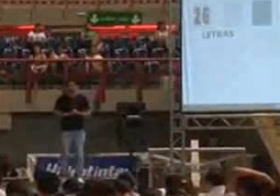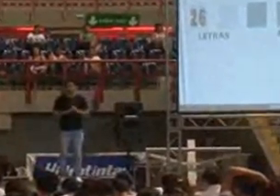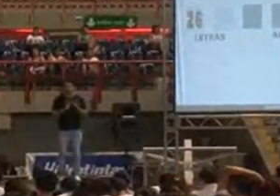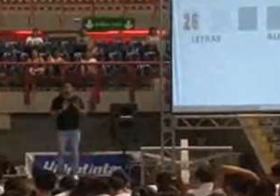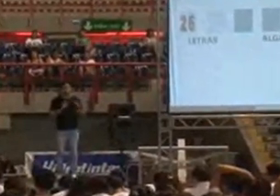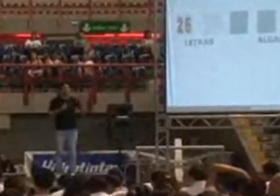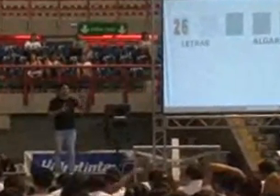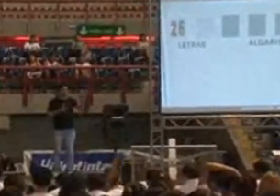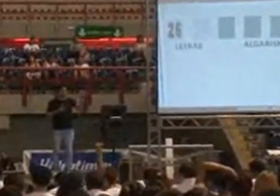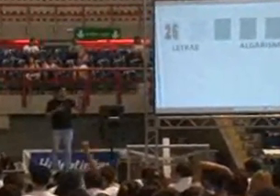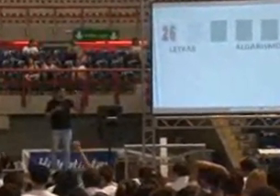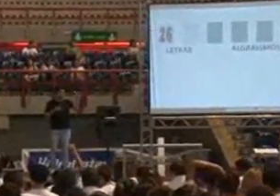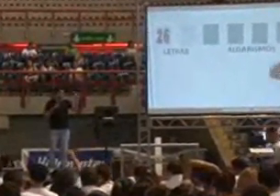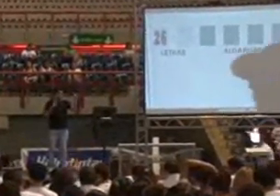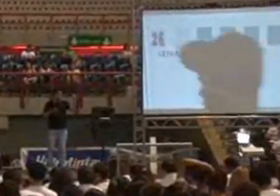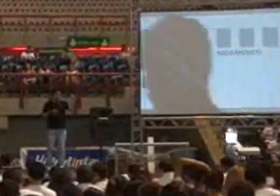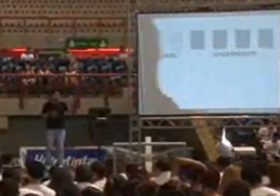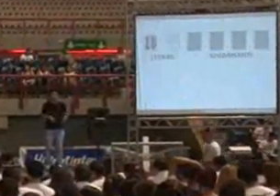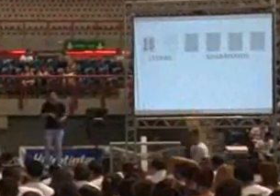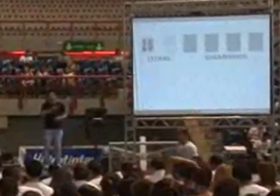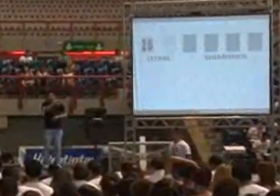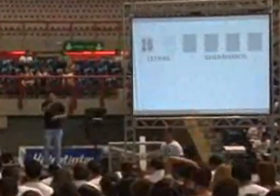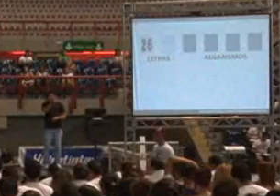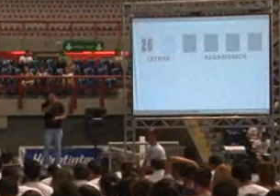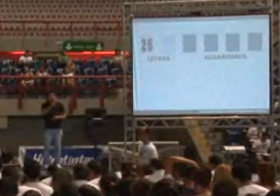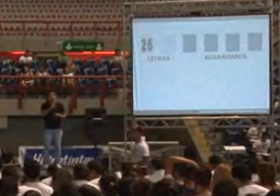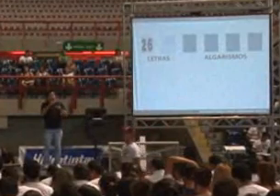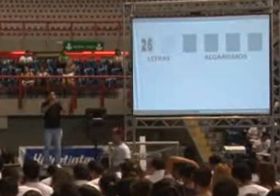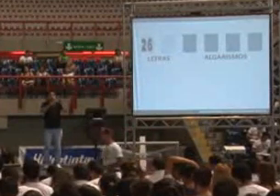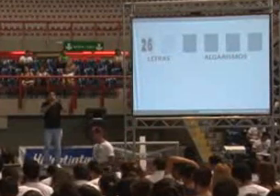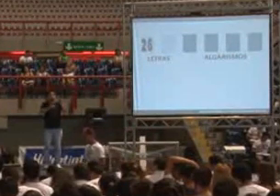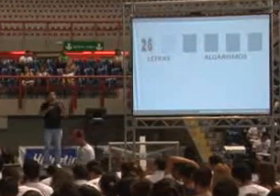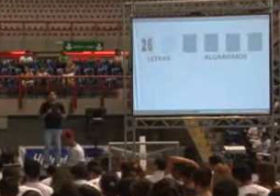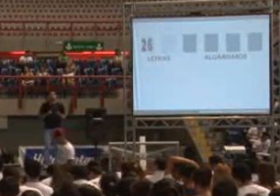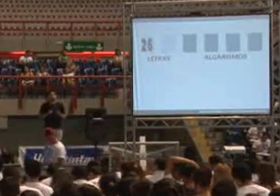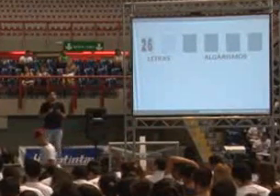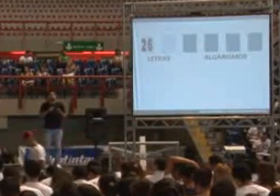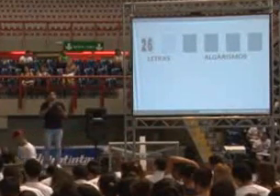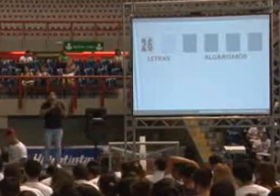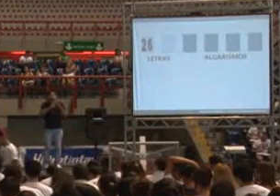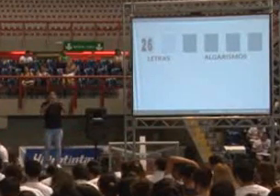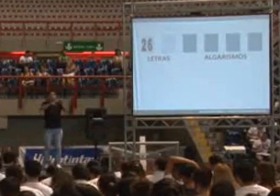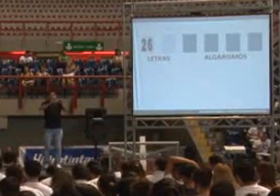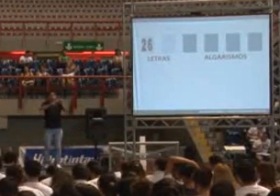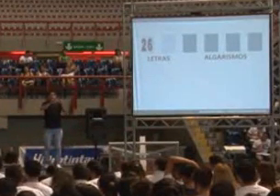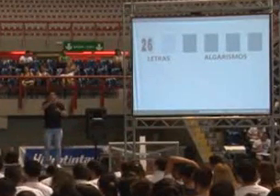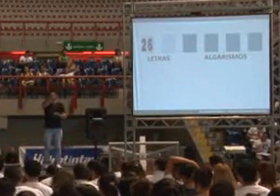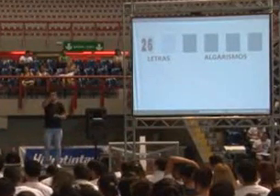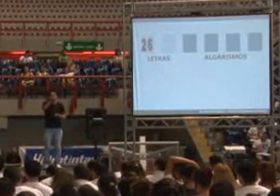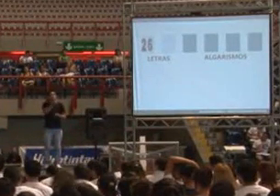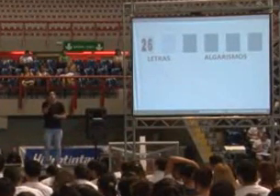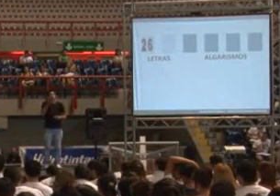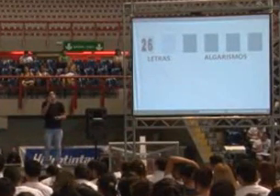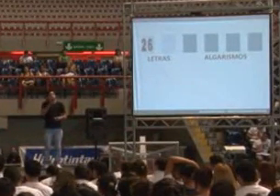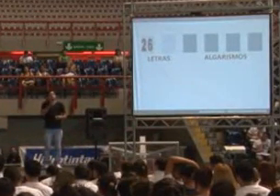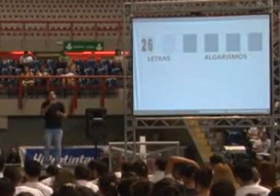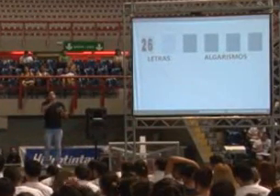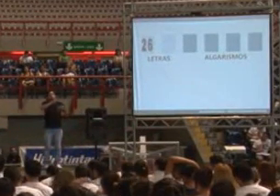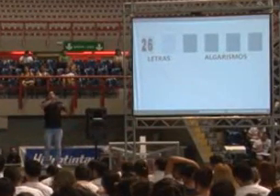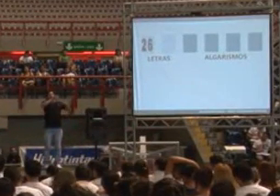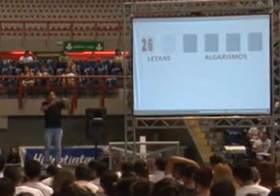escolhi a primeira letra. O que é que eu vou fazer agora? Vou escolher a próxima letra. Quando eu for escolher a próxima letra, quantas opções eu vou